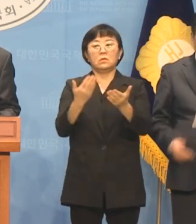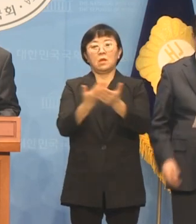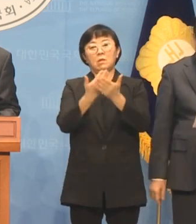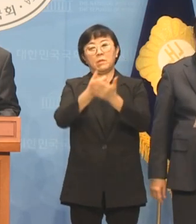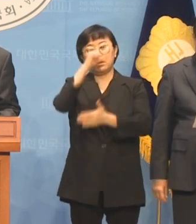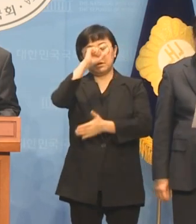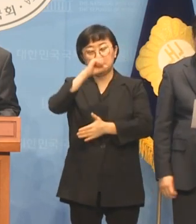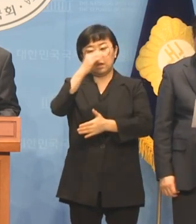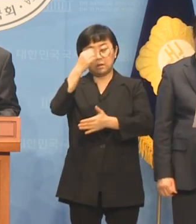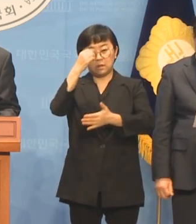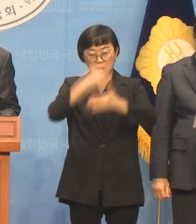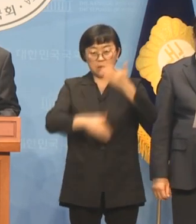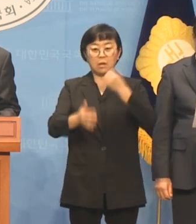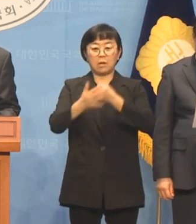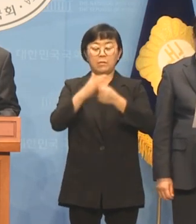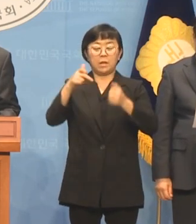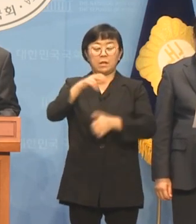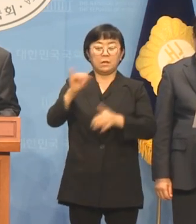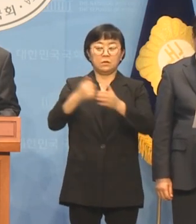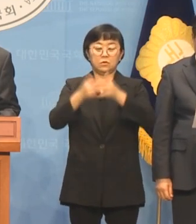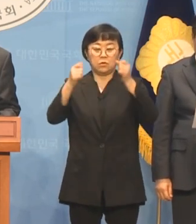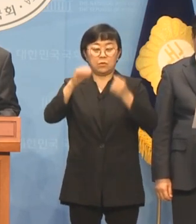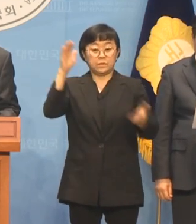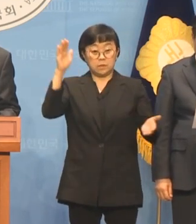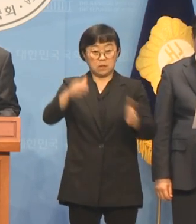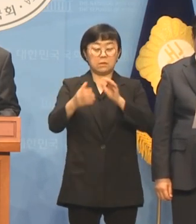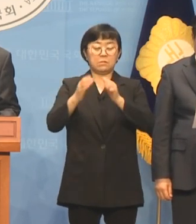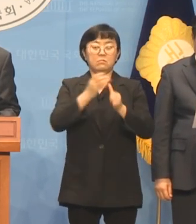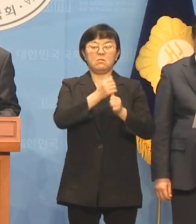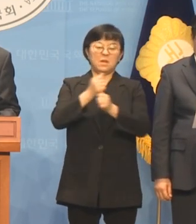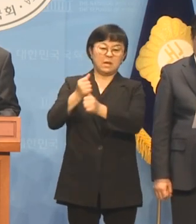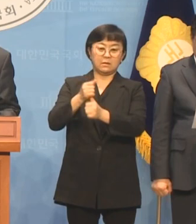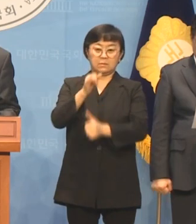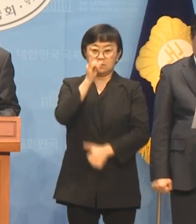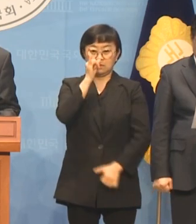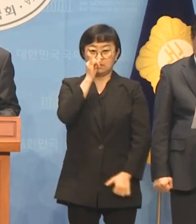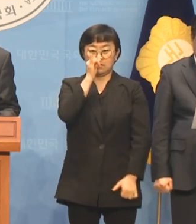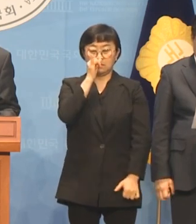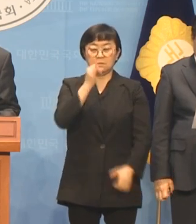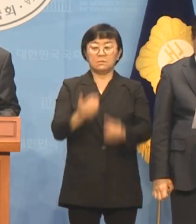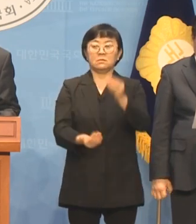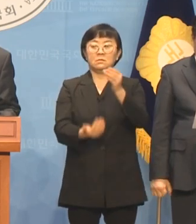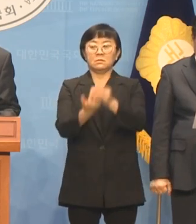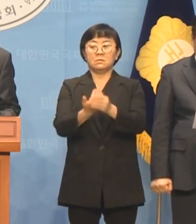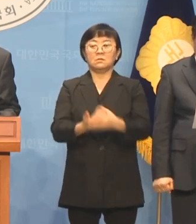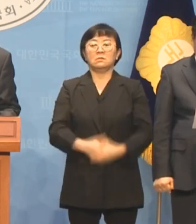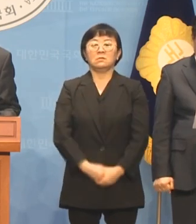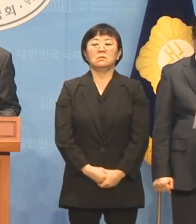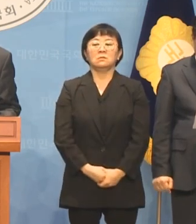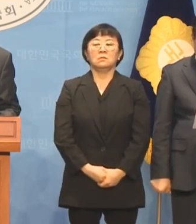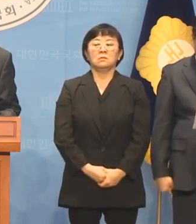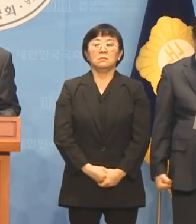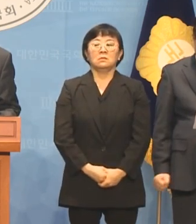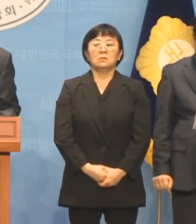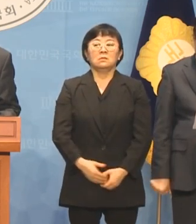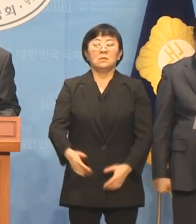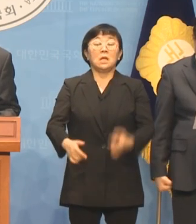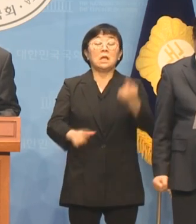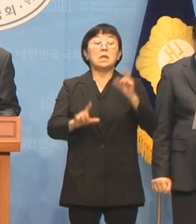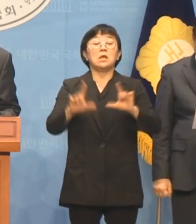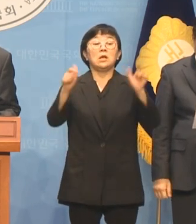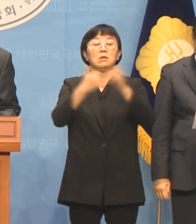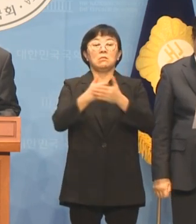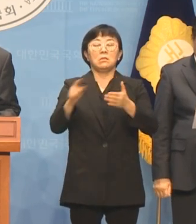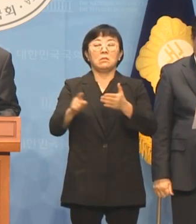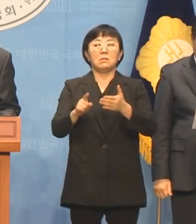삭감에 항의하는 카이스트 졸업생을 제압해 연행하는 사건이 벌어졌습니다. 지난 1일